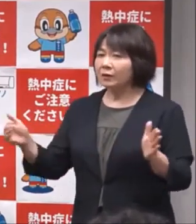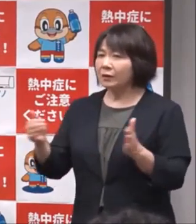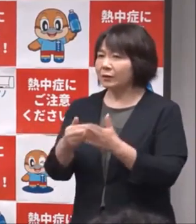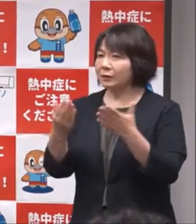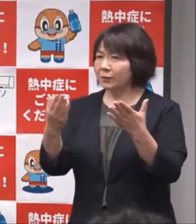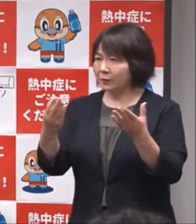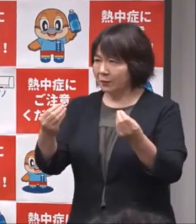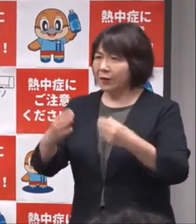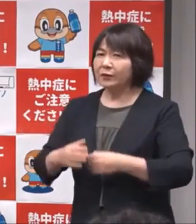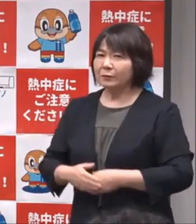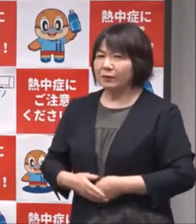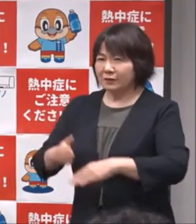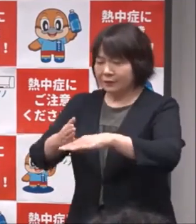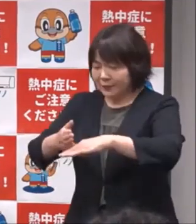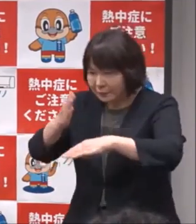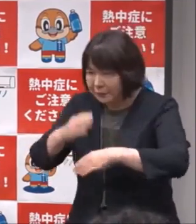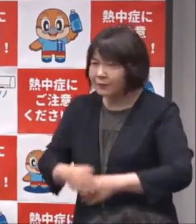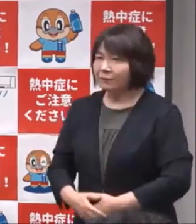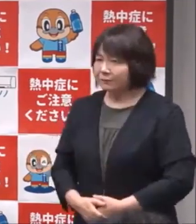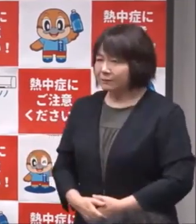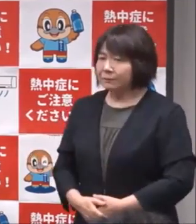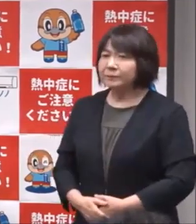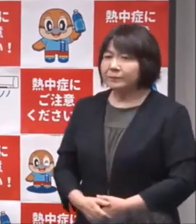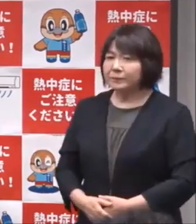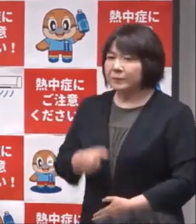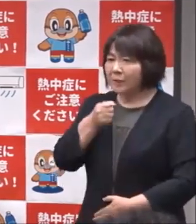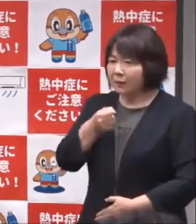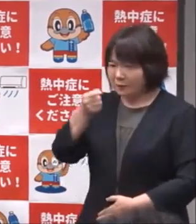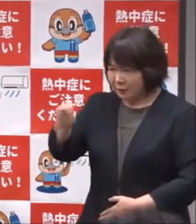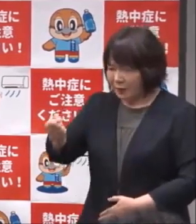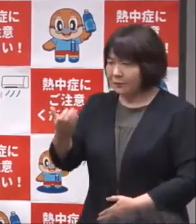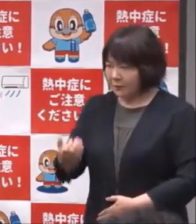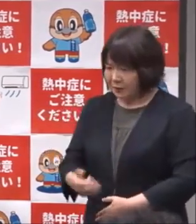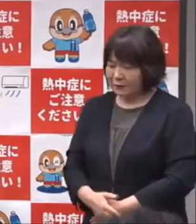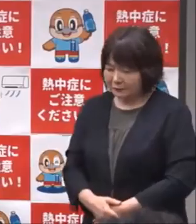終了させていただきます。ありがとうございました。マイクの方を幹事社の方にお返しさせていただきます。